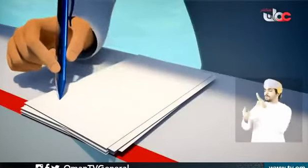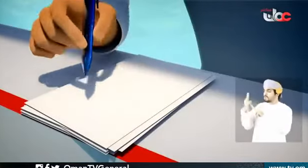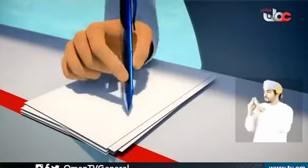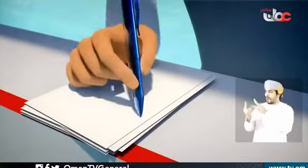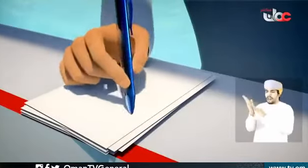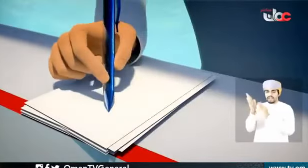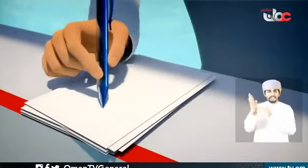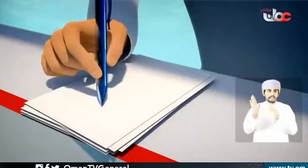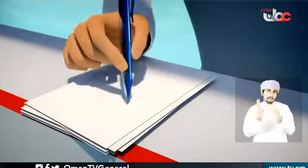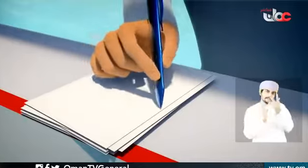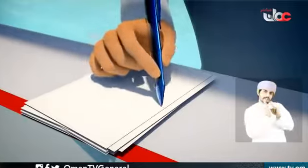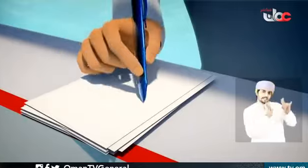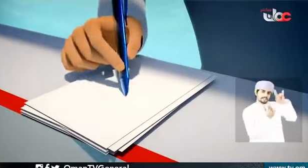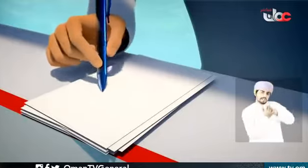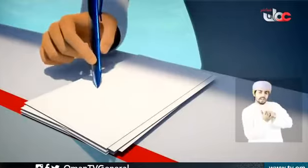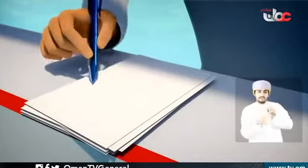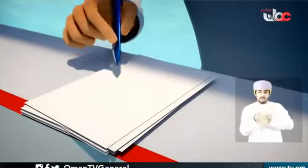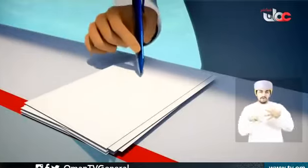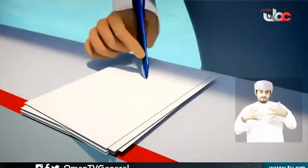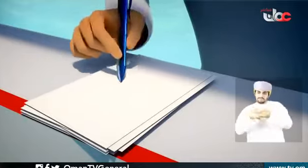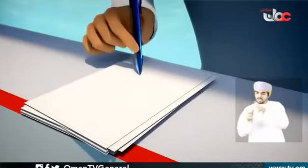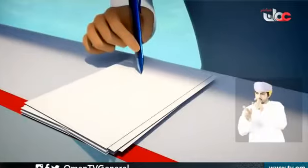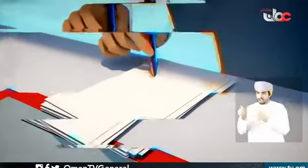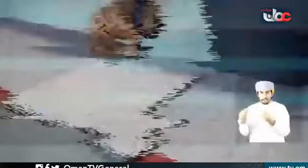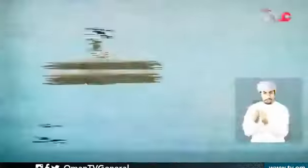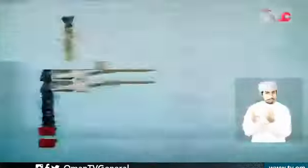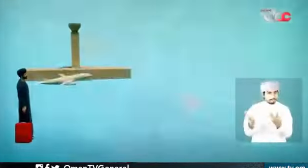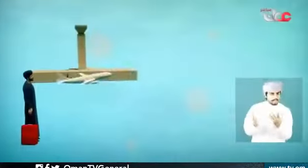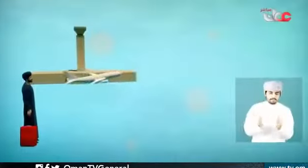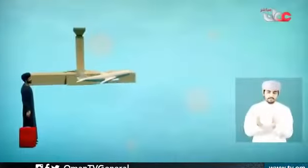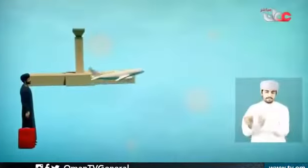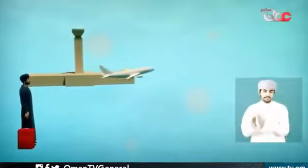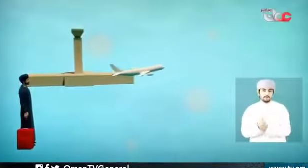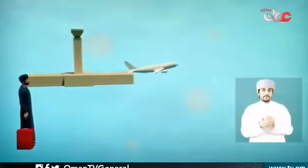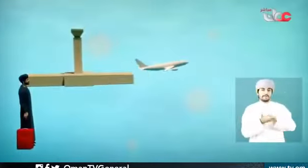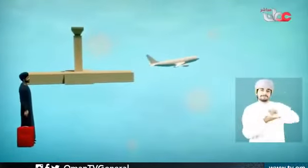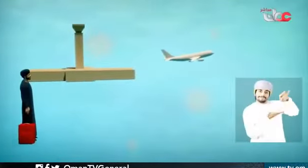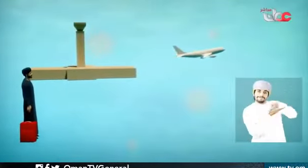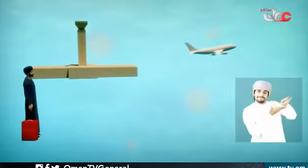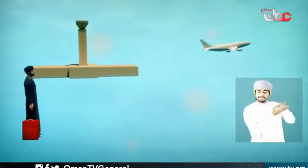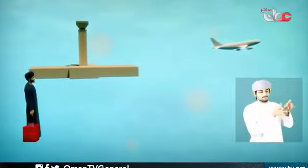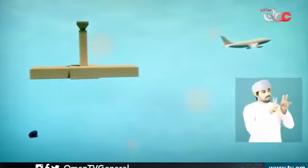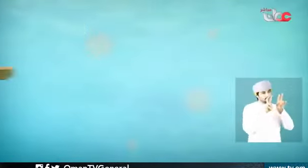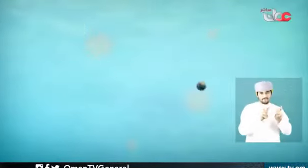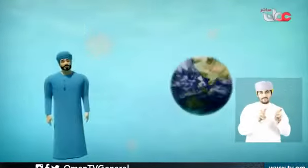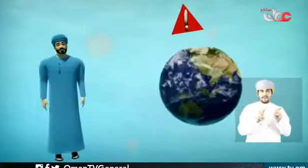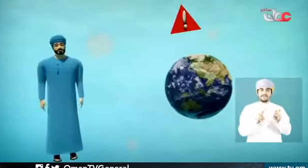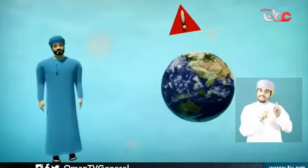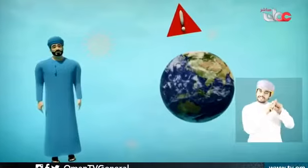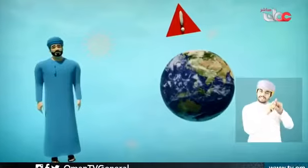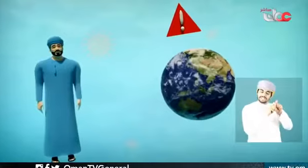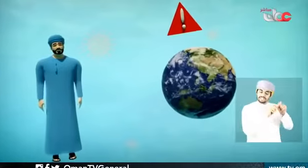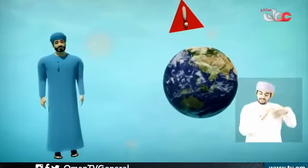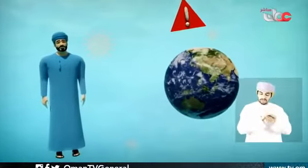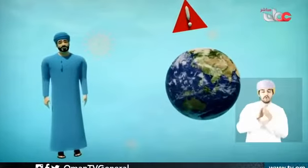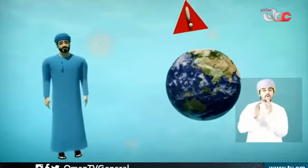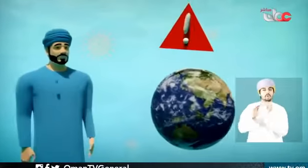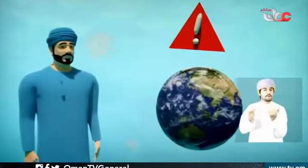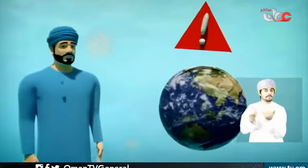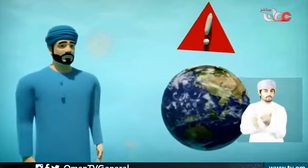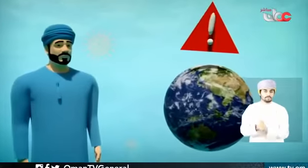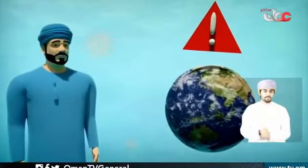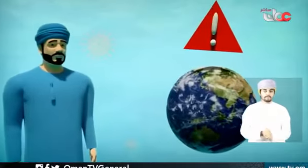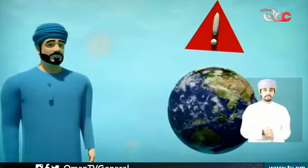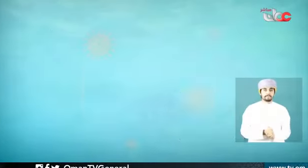الإفصاح الذاتي عن تاريخ السفر والمخالطين لهم، وينصح بعدم السفر للمناطق التي ظهر بها المرض إلا